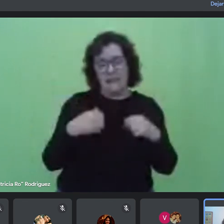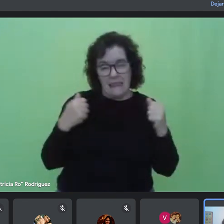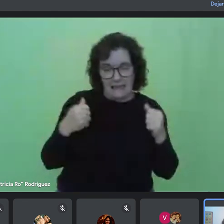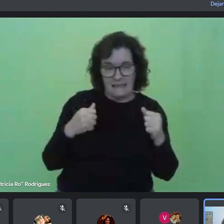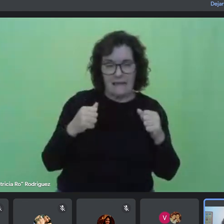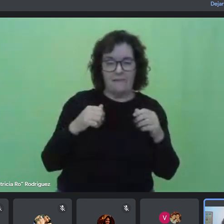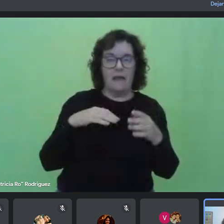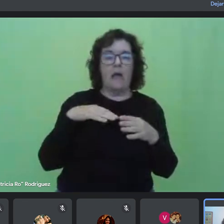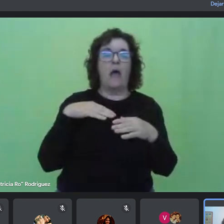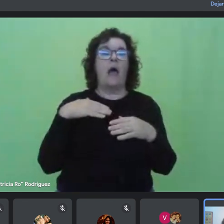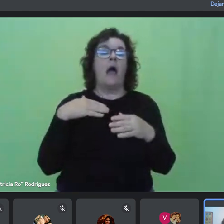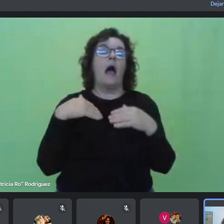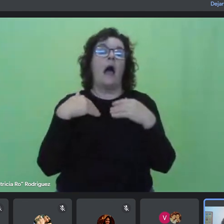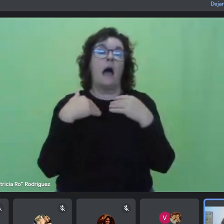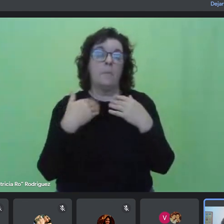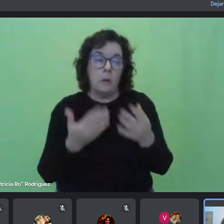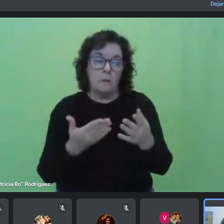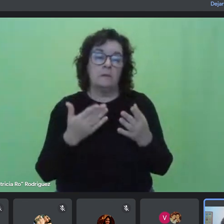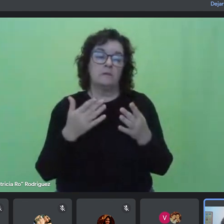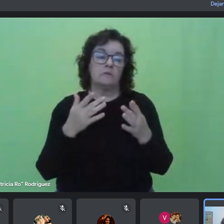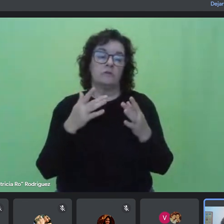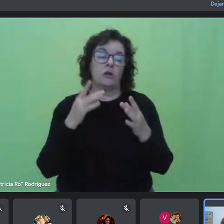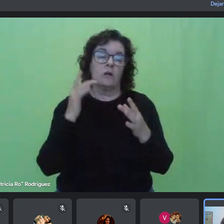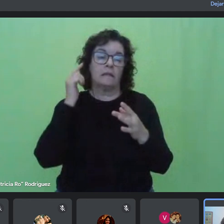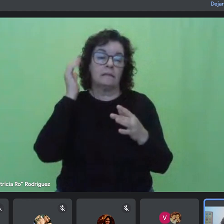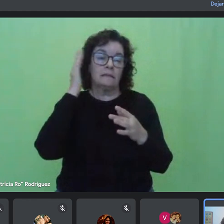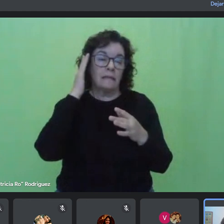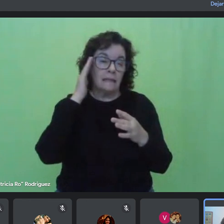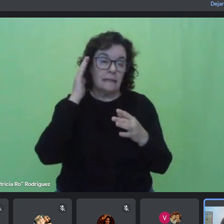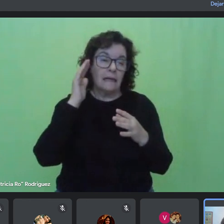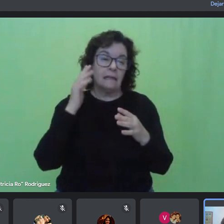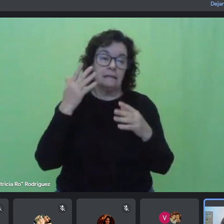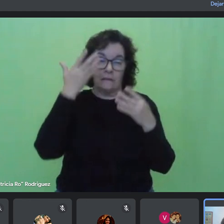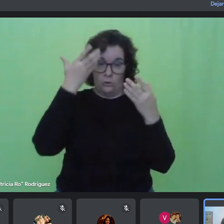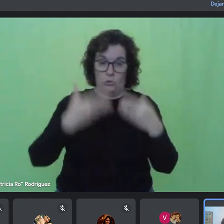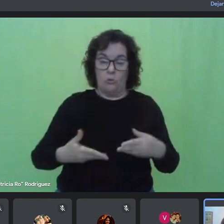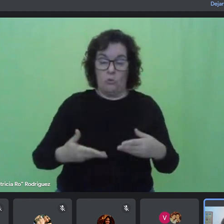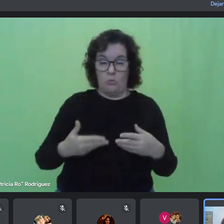la trayectoria de la inteligencia artificial. ¿Y de qué otra cosa más?